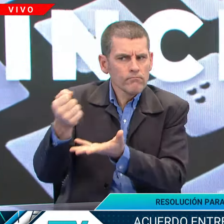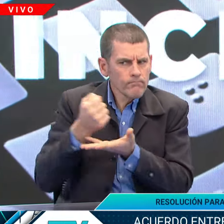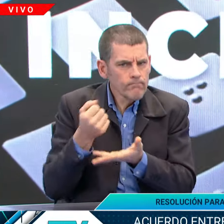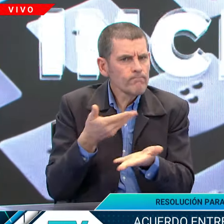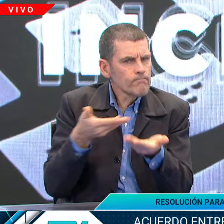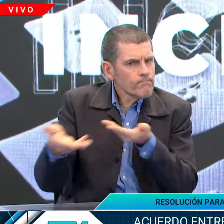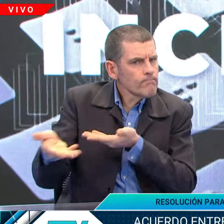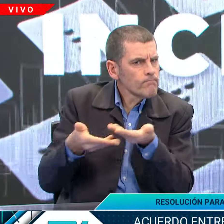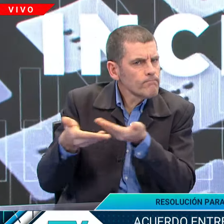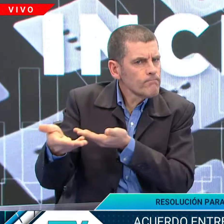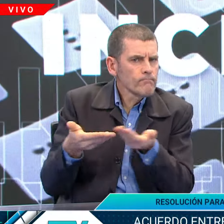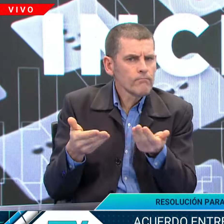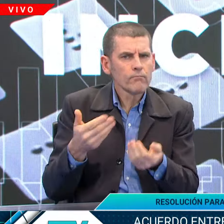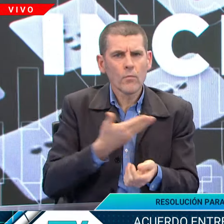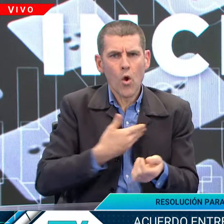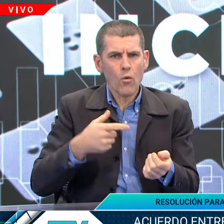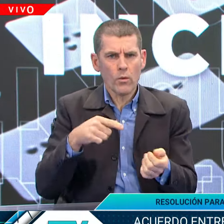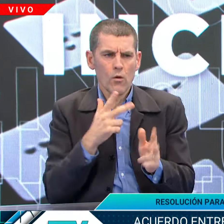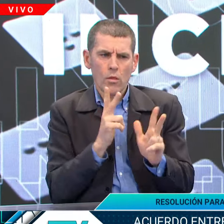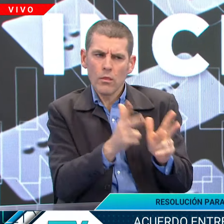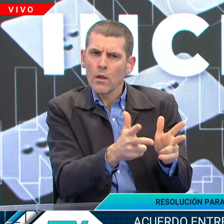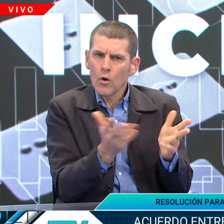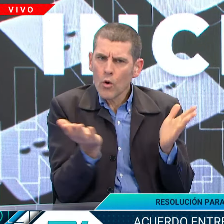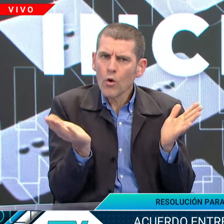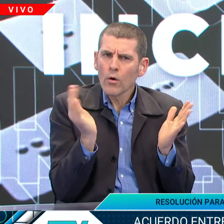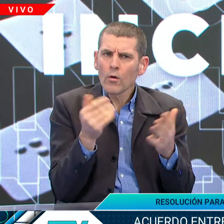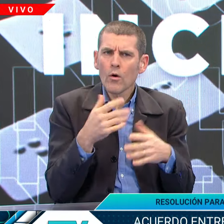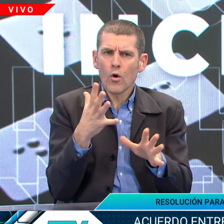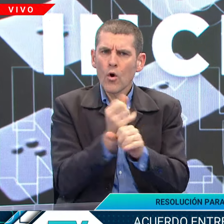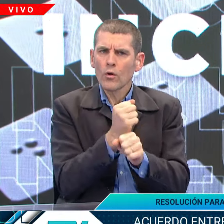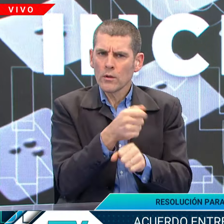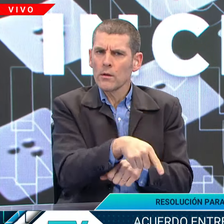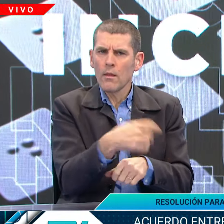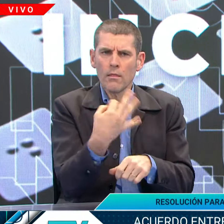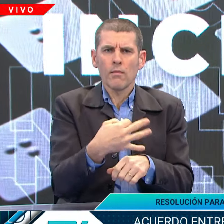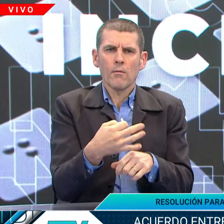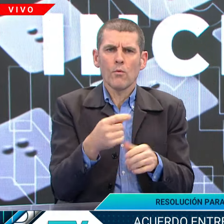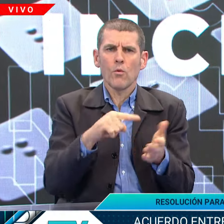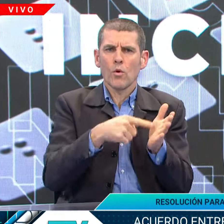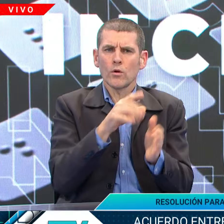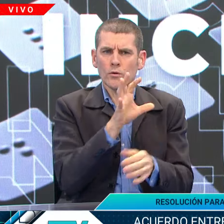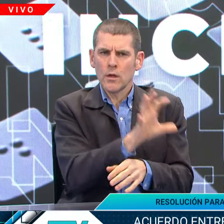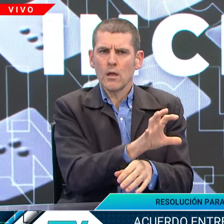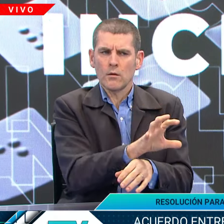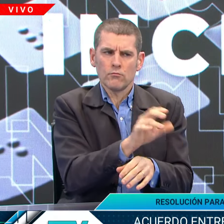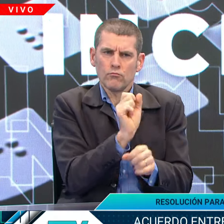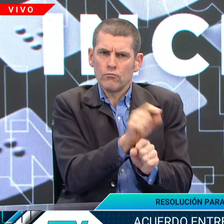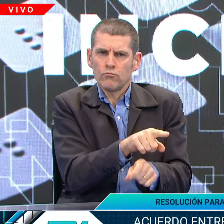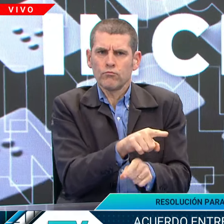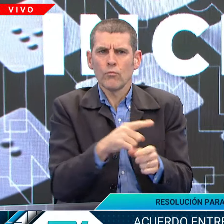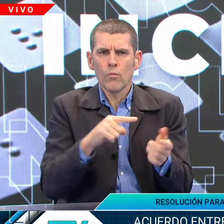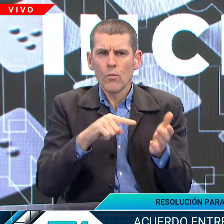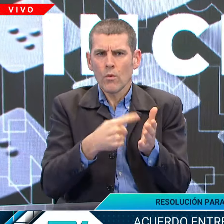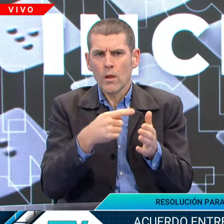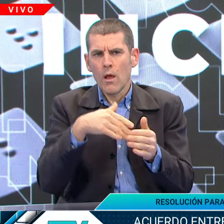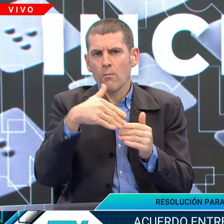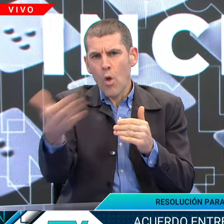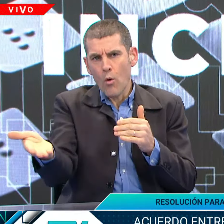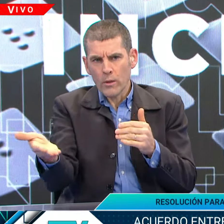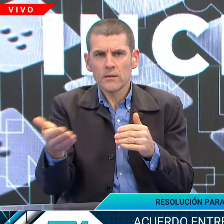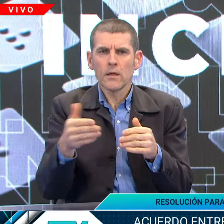la necesidad de igualar la financiación del transporte entre el área metropolitana de Buenos Aires, AMBA, y el